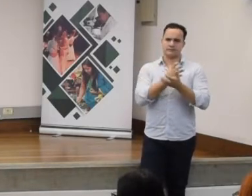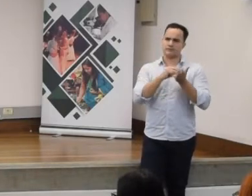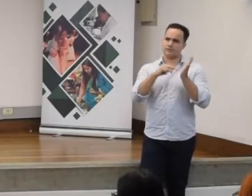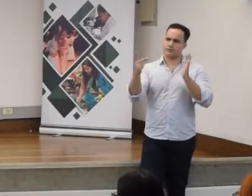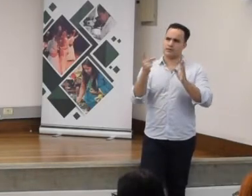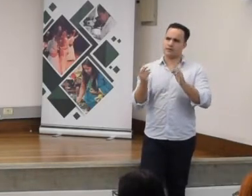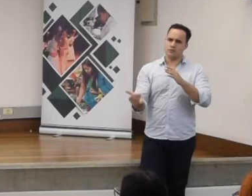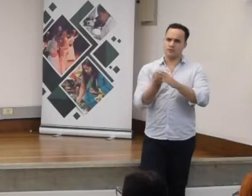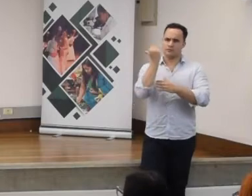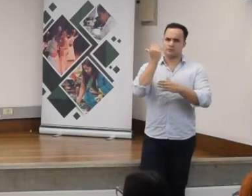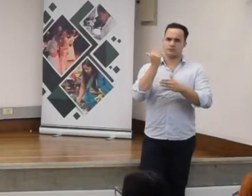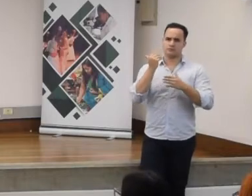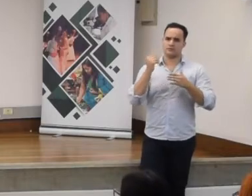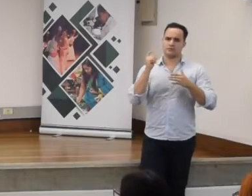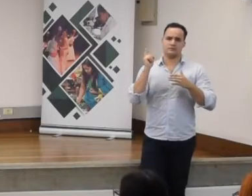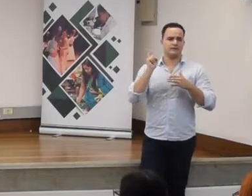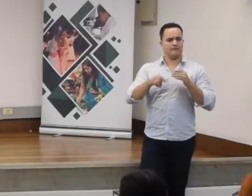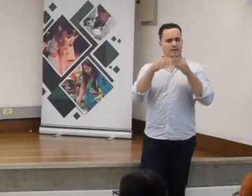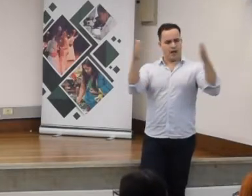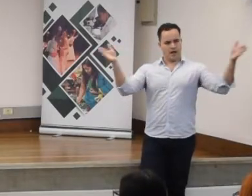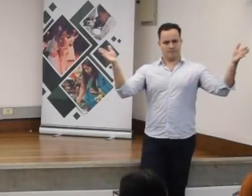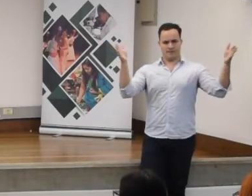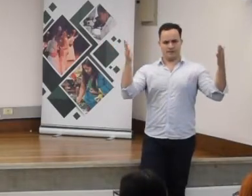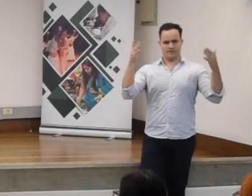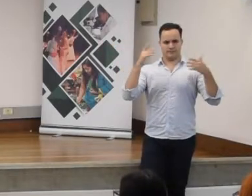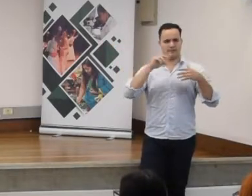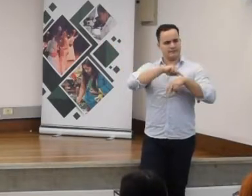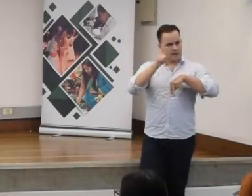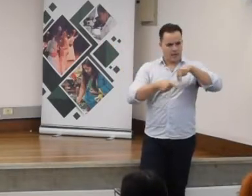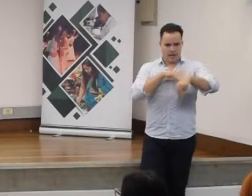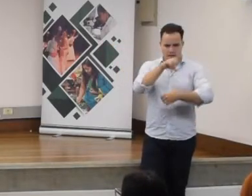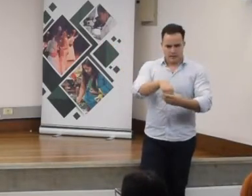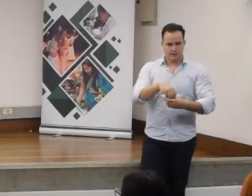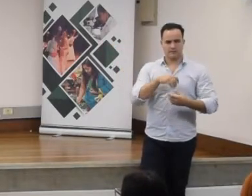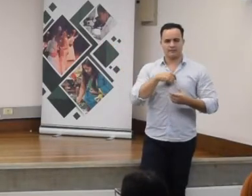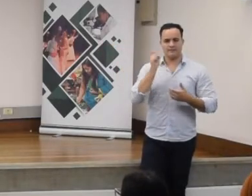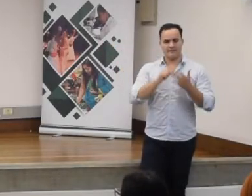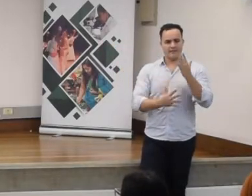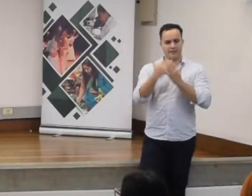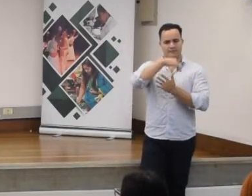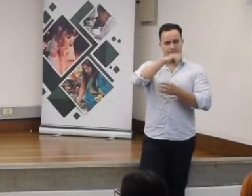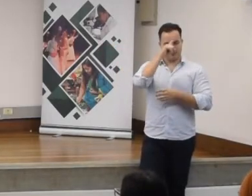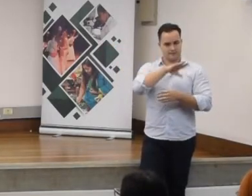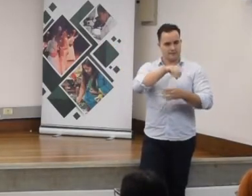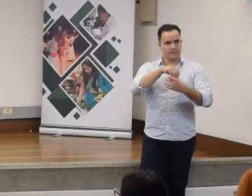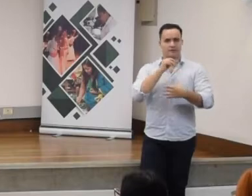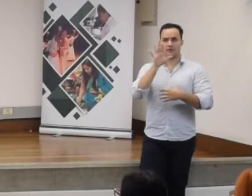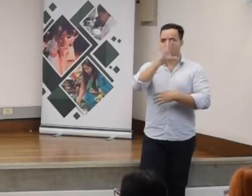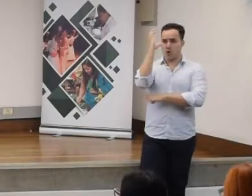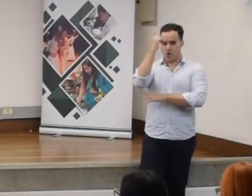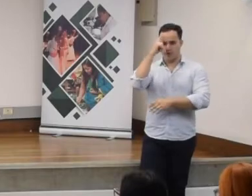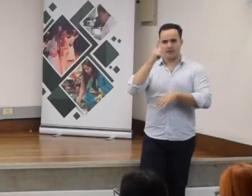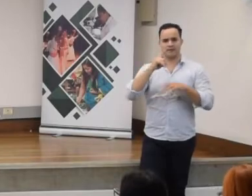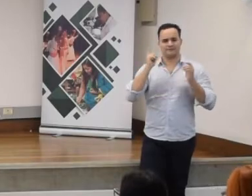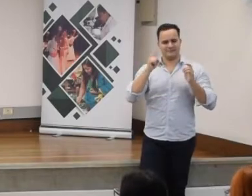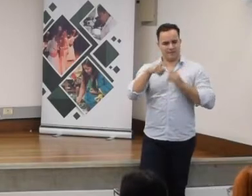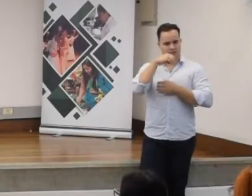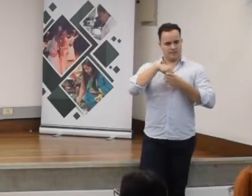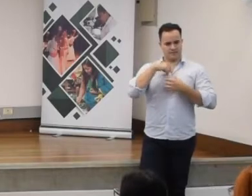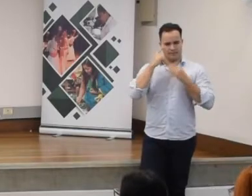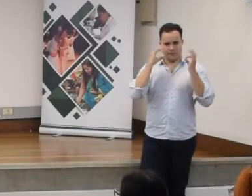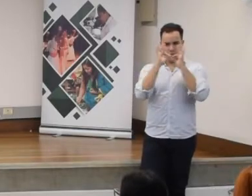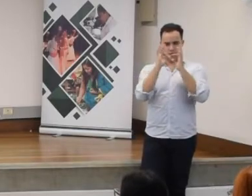noción amplia e integral, donde los conocimientos y el diálogo de saberes sean el eje transversal de su desarrollo en el país, para trascender la